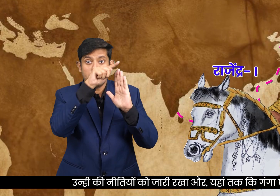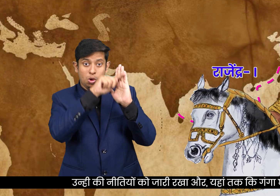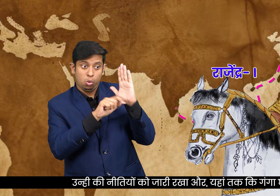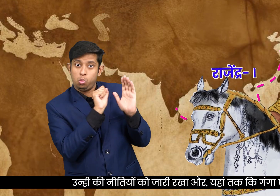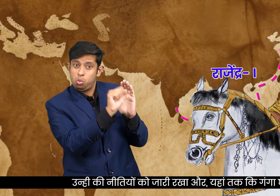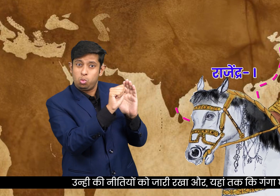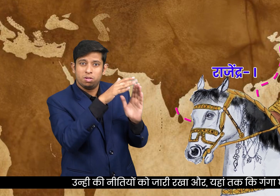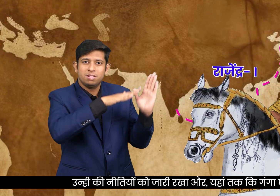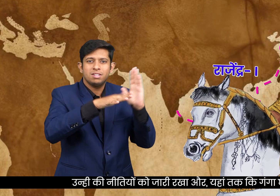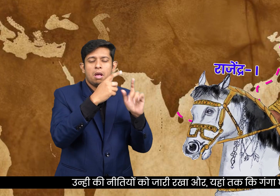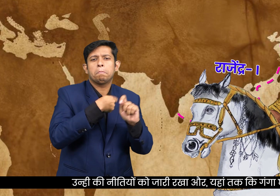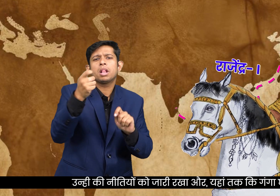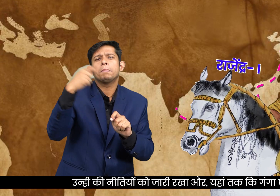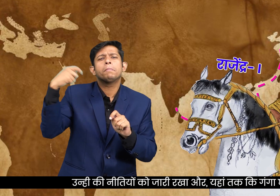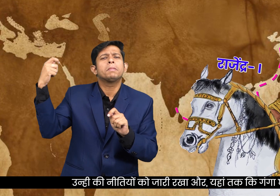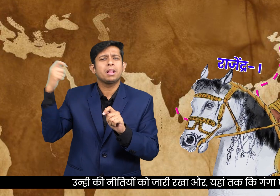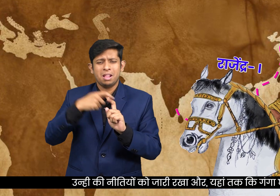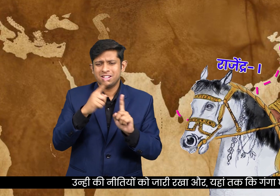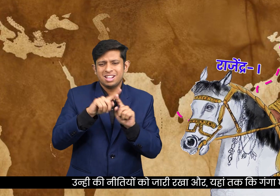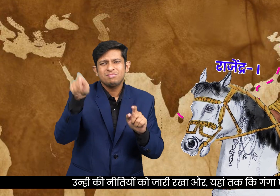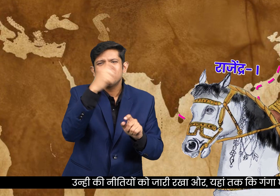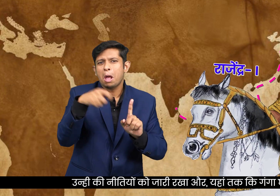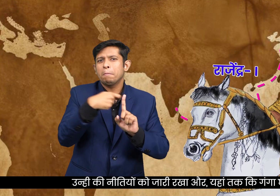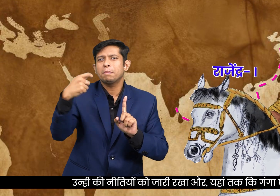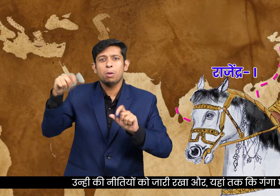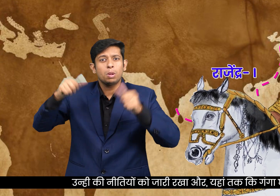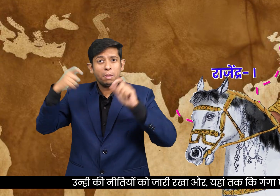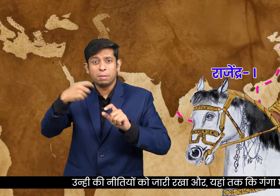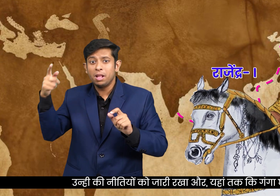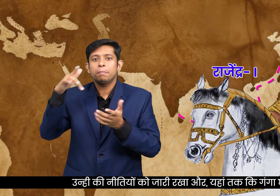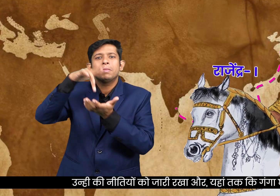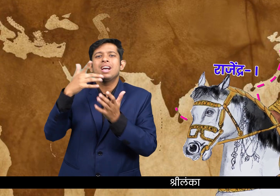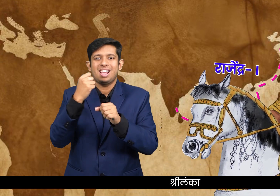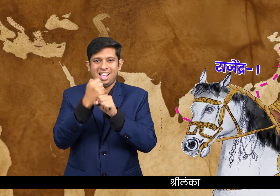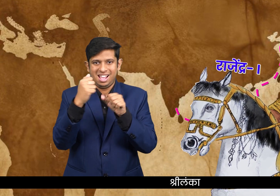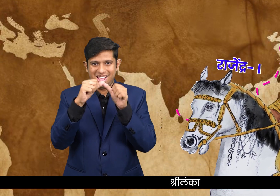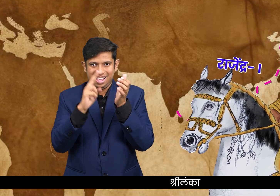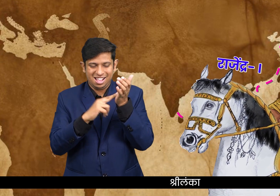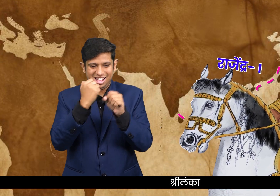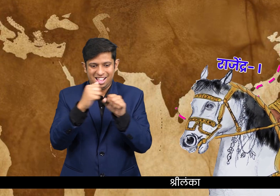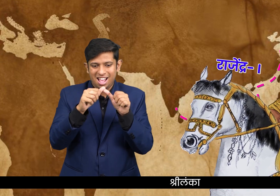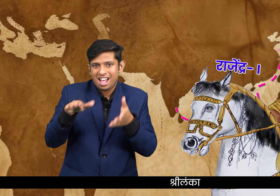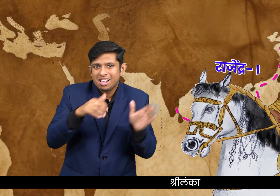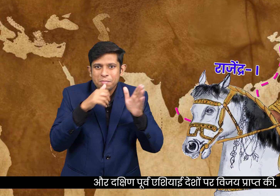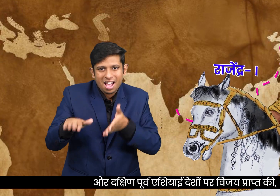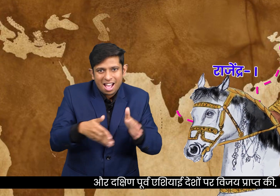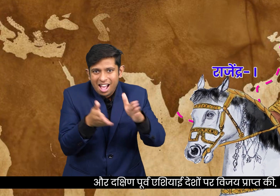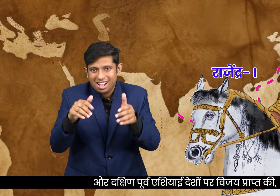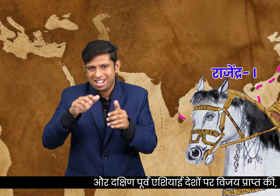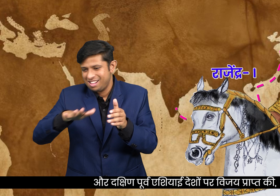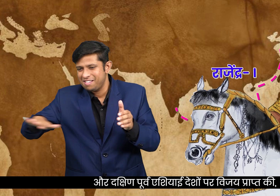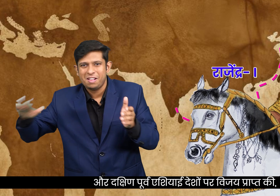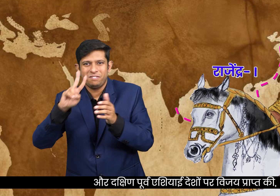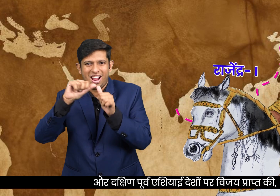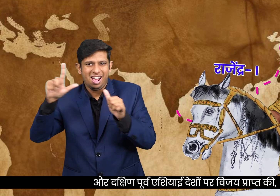उन्हीं की नीतियों को जारी रखा और यहाँ तक कि गंगा घाटी, श्रीलंका और